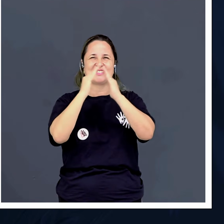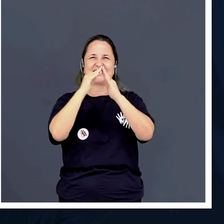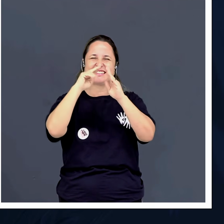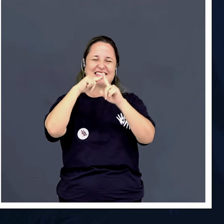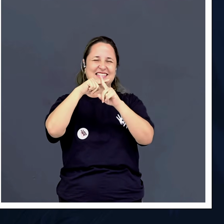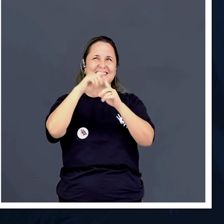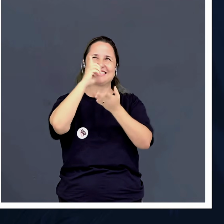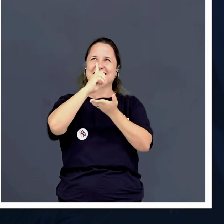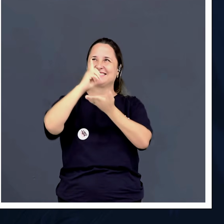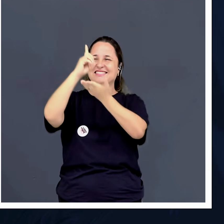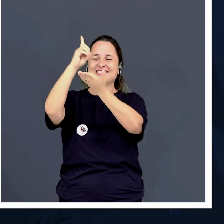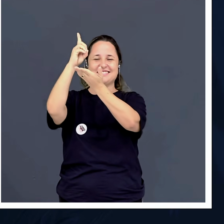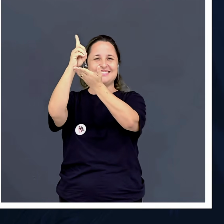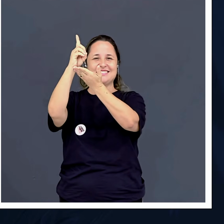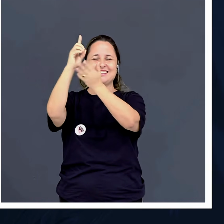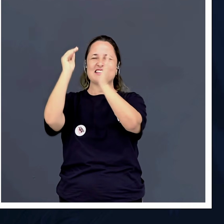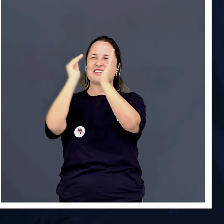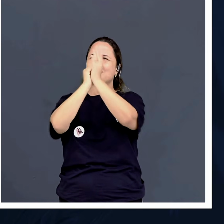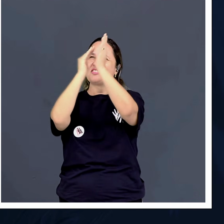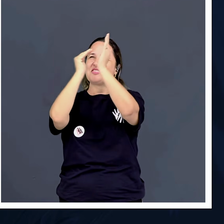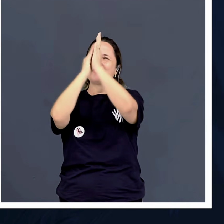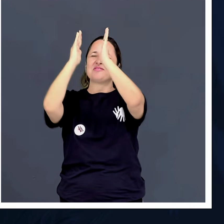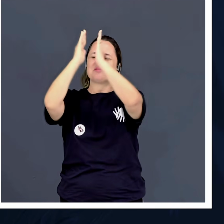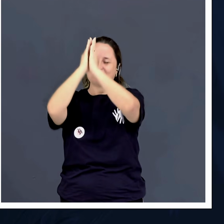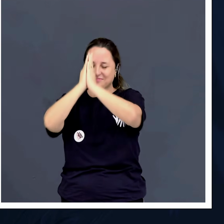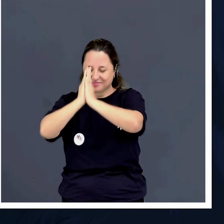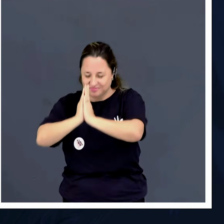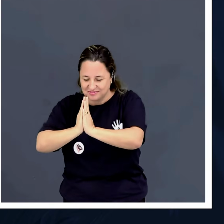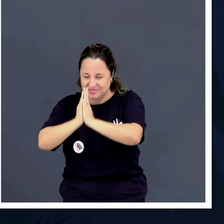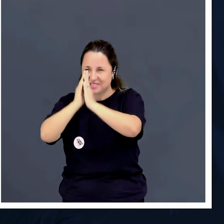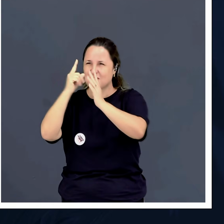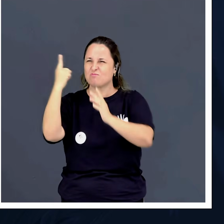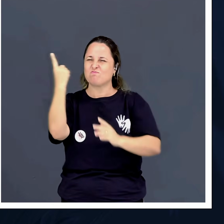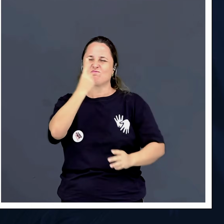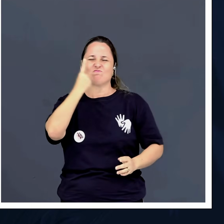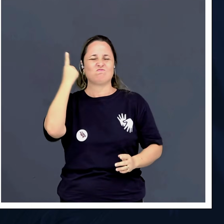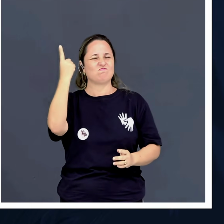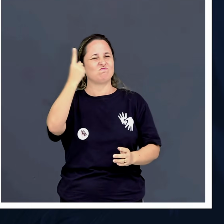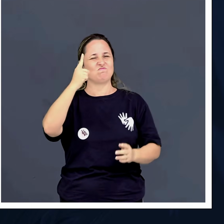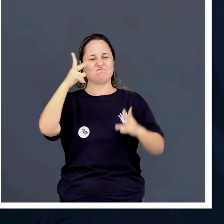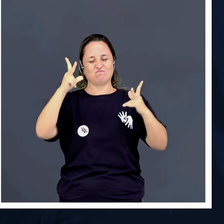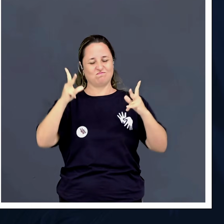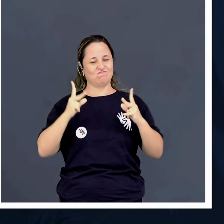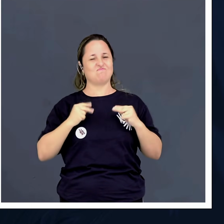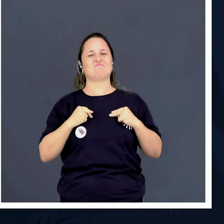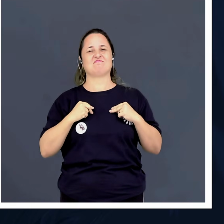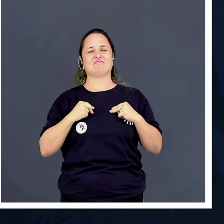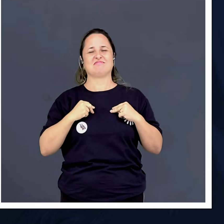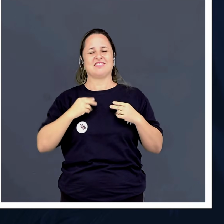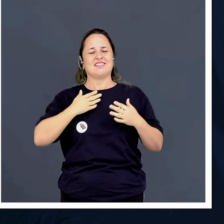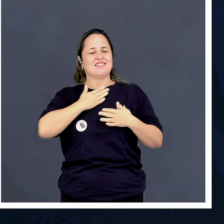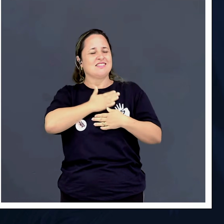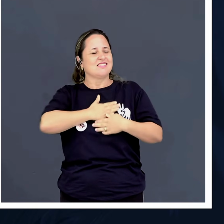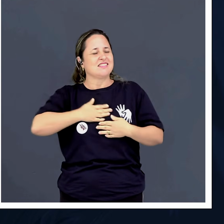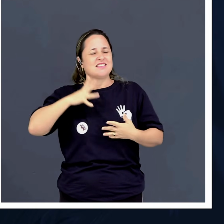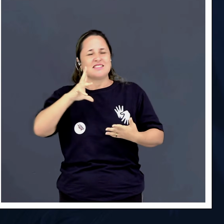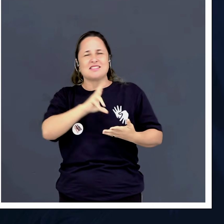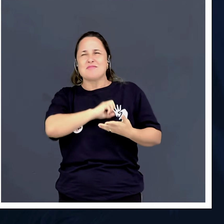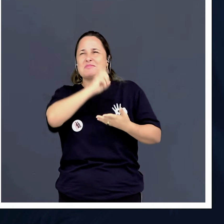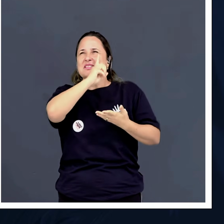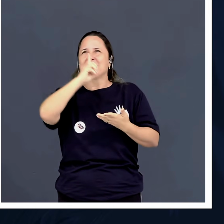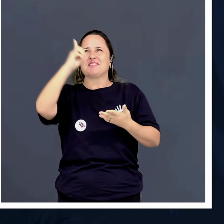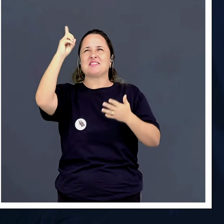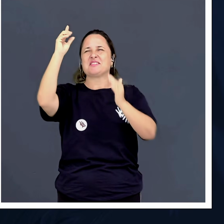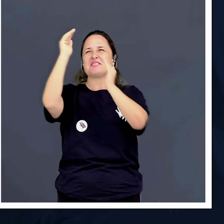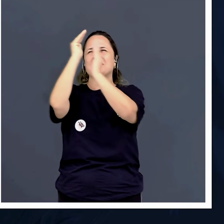honra, louvor e adoração ao único que é digno. Amado e querido Deus, como é bom estar na sua casa.